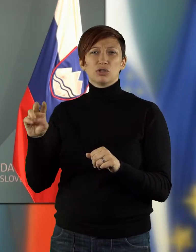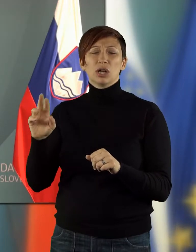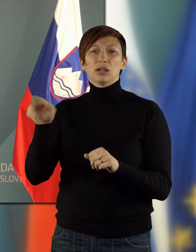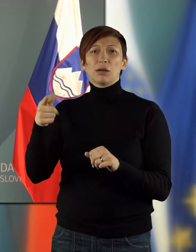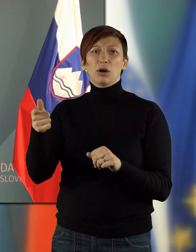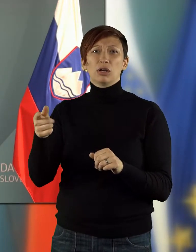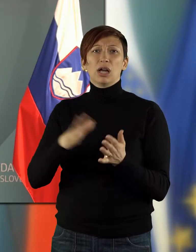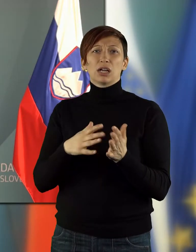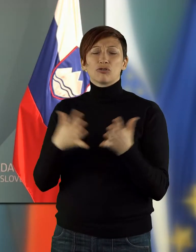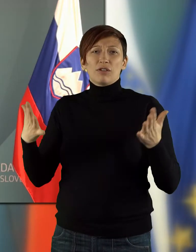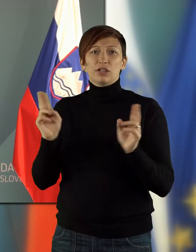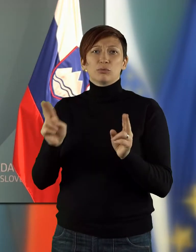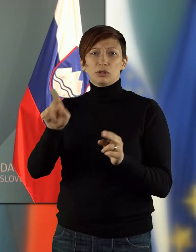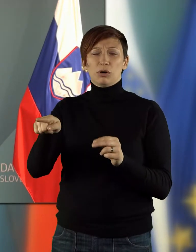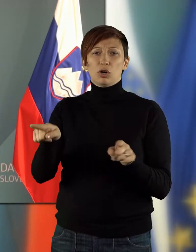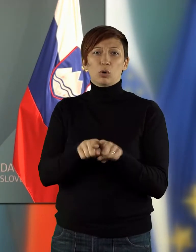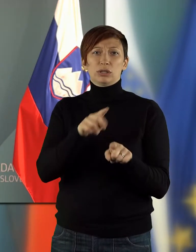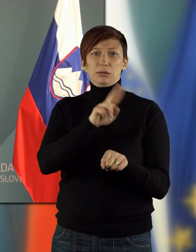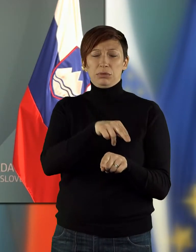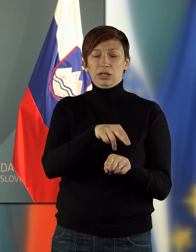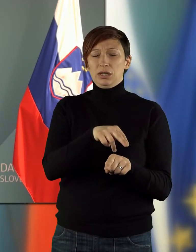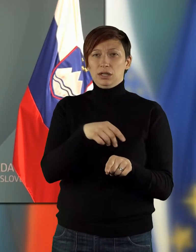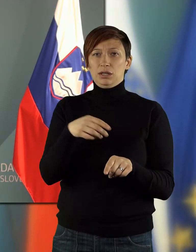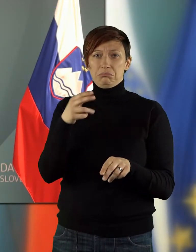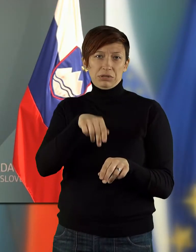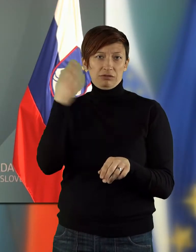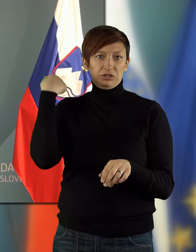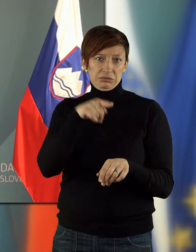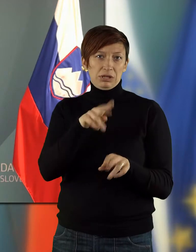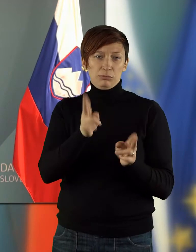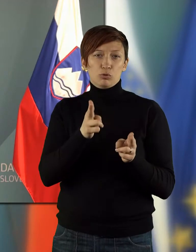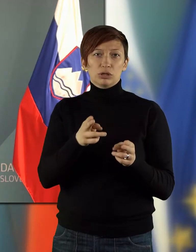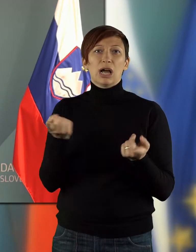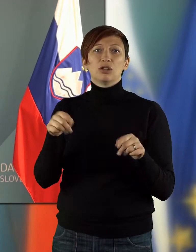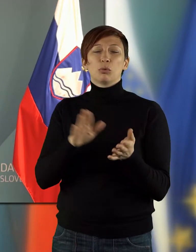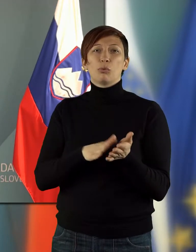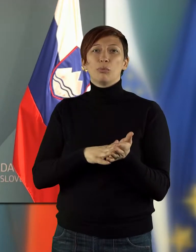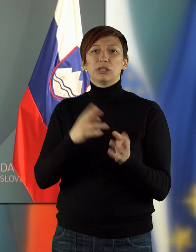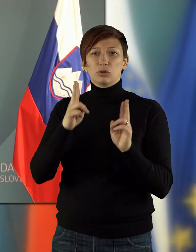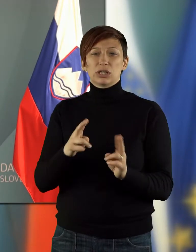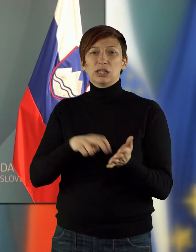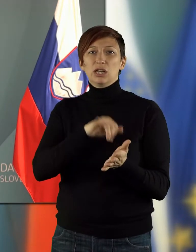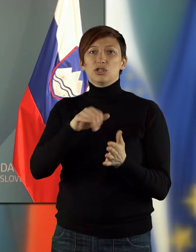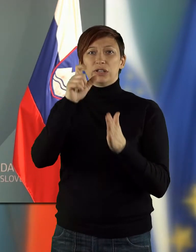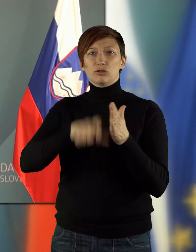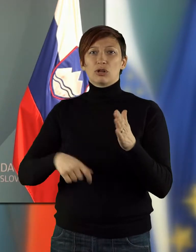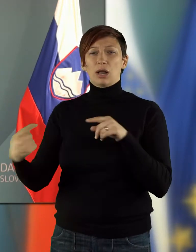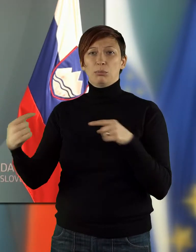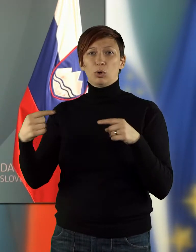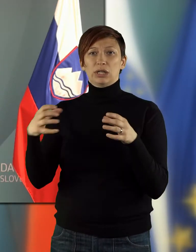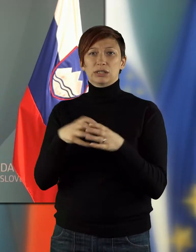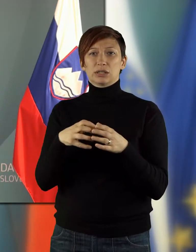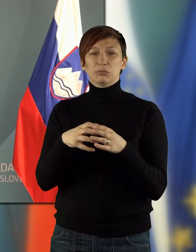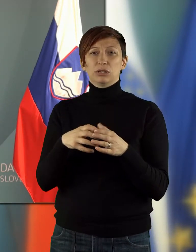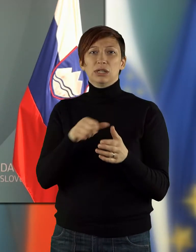Kozlovič, pravzaprav kaj ima ona, kakšne večje možnosti ima ona, kot ste jih recimo imeli vi? In ali to pomeni, da ostajate še vedno član